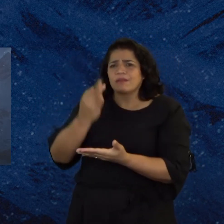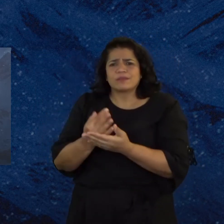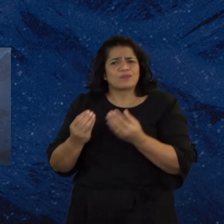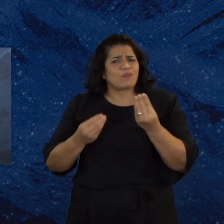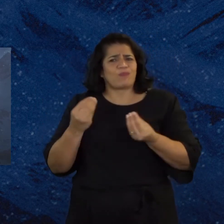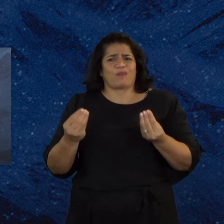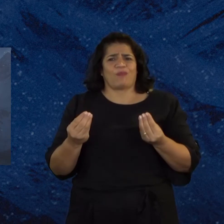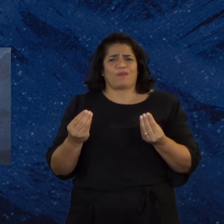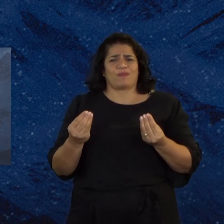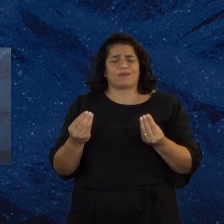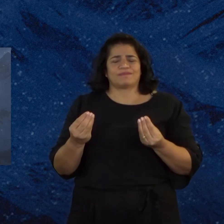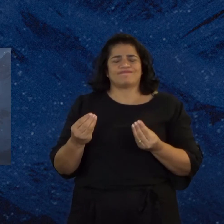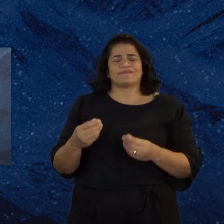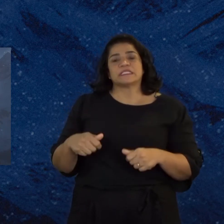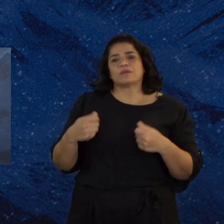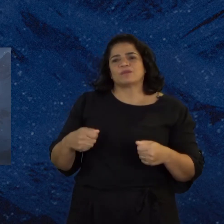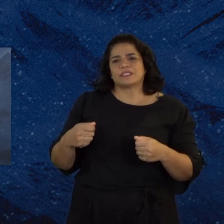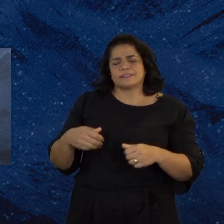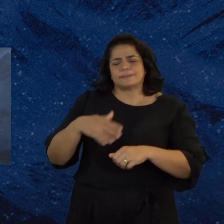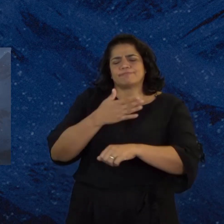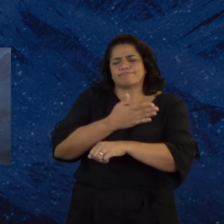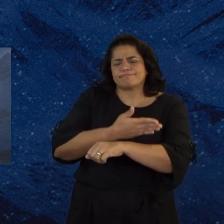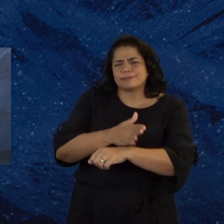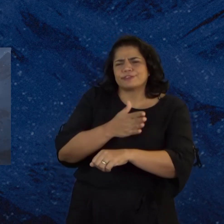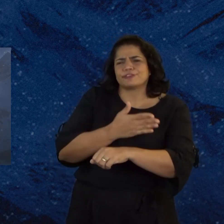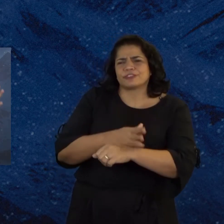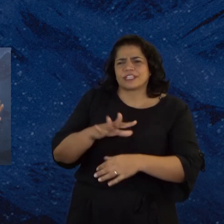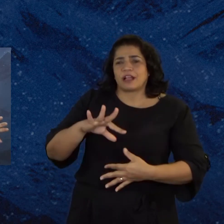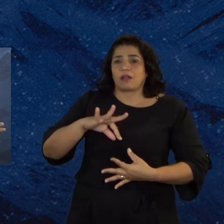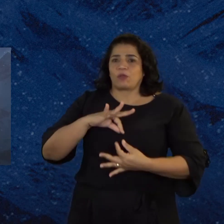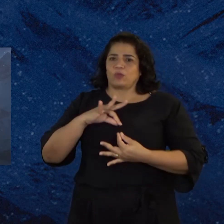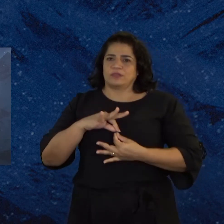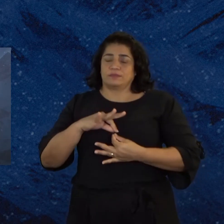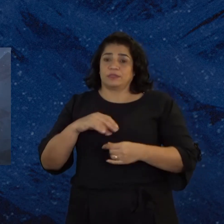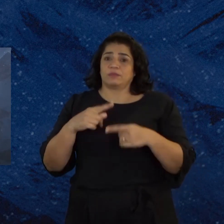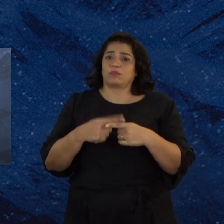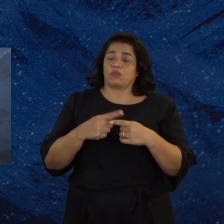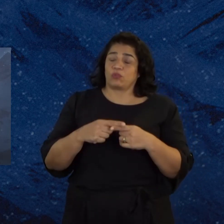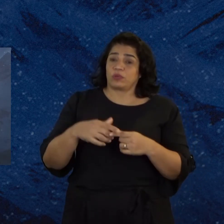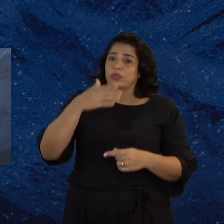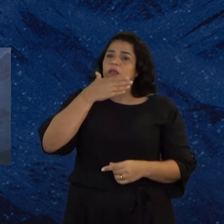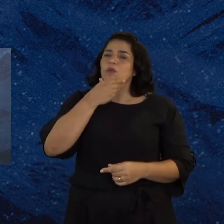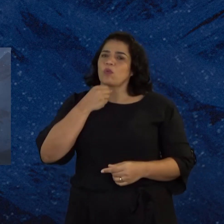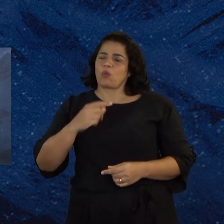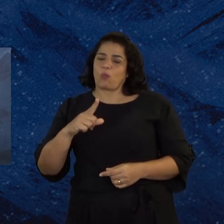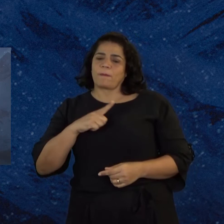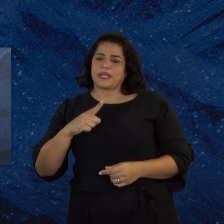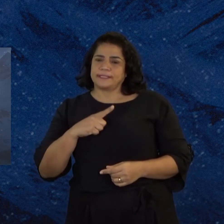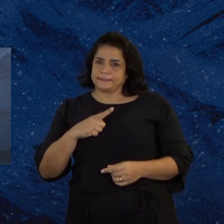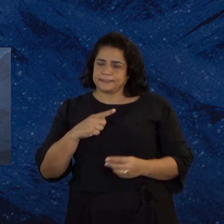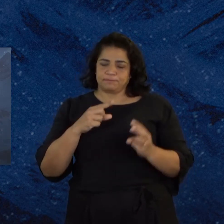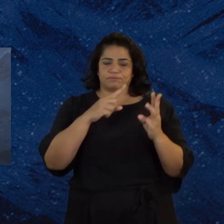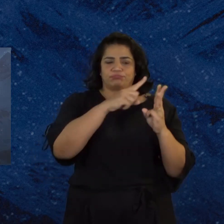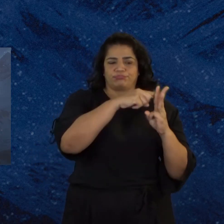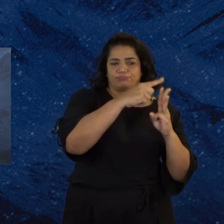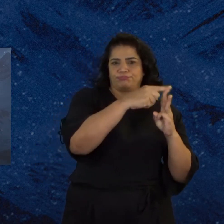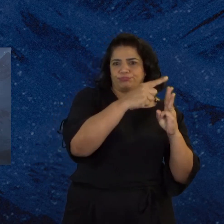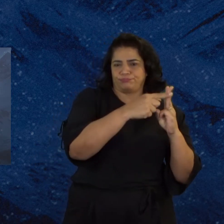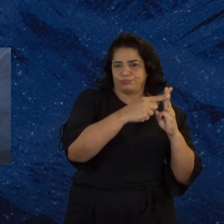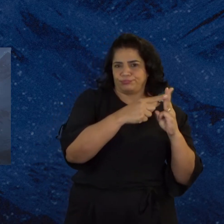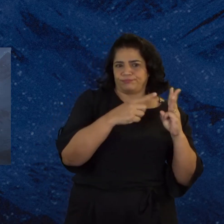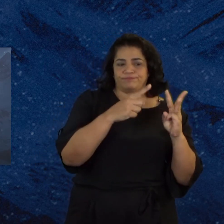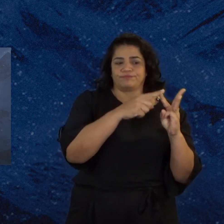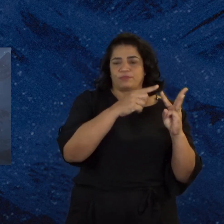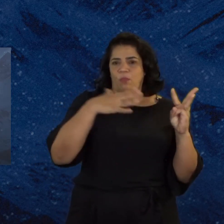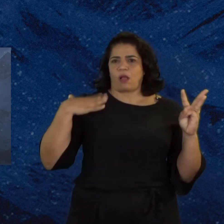corpo, alma e espírito. O corpo toca as coisas físicas, materiais. A alma toca os sentimentos do homem,